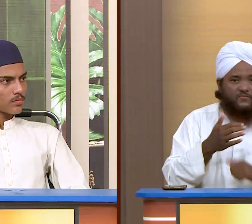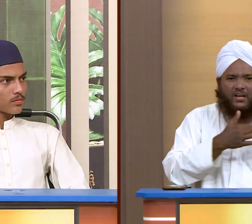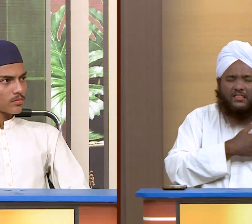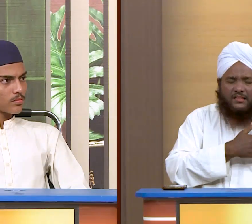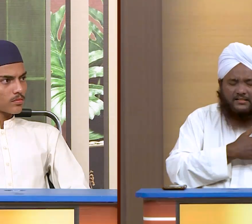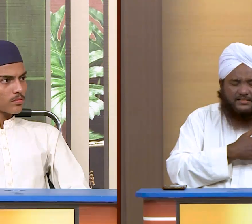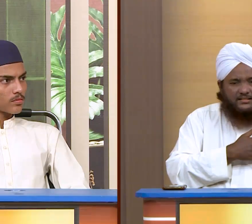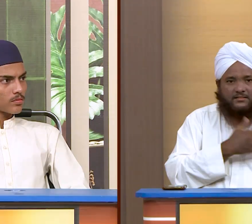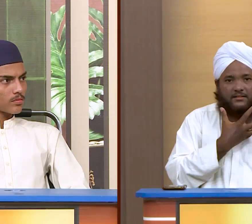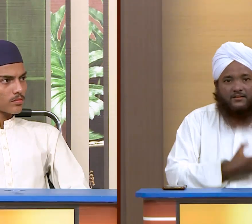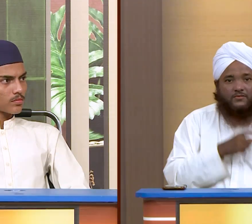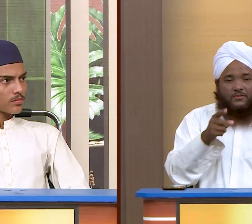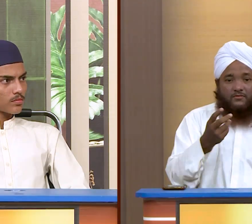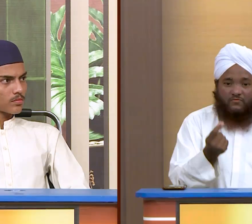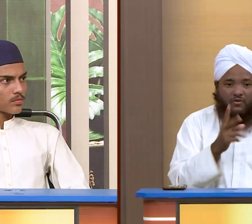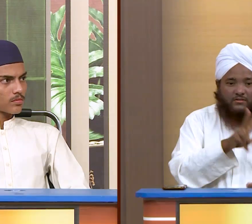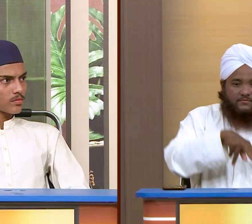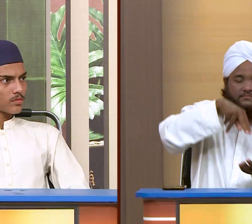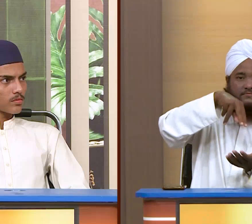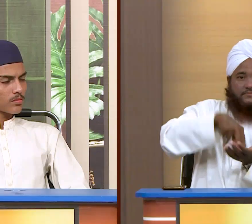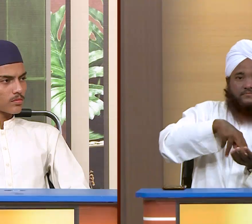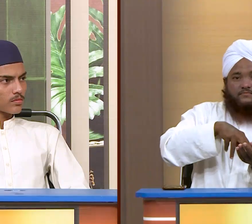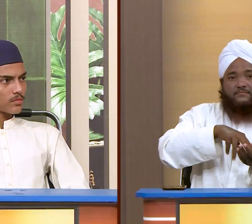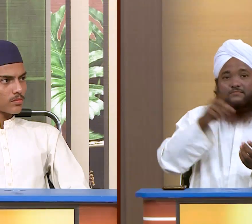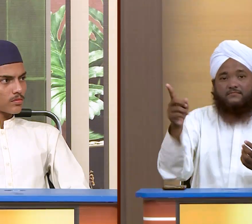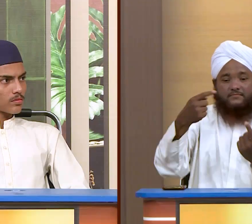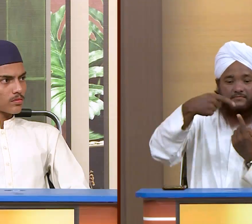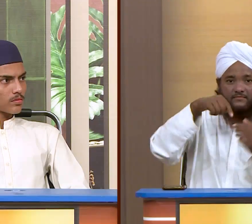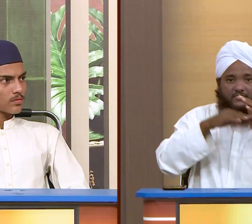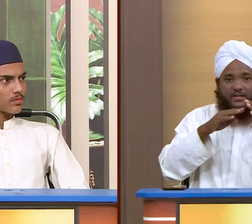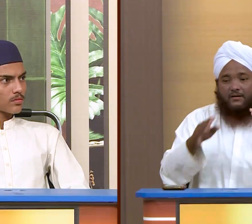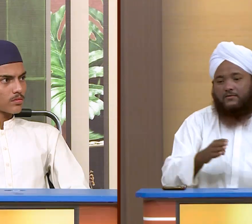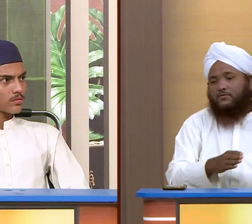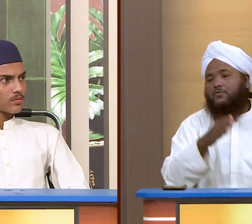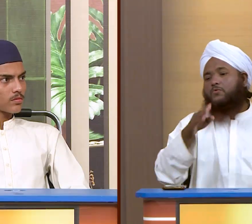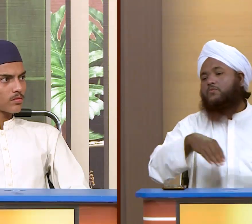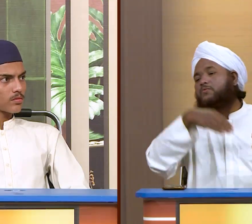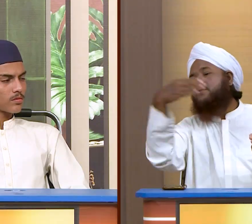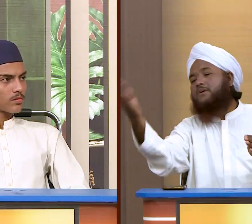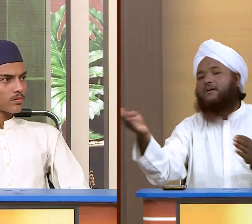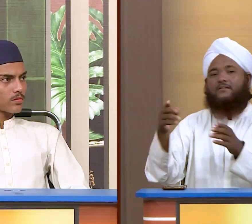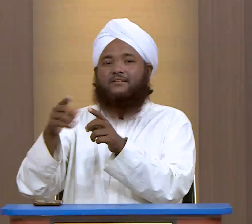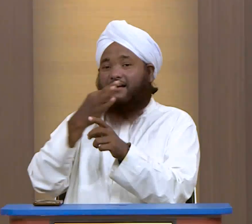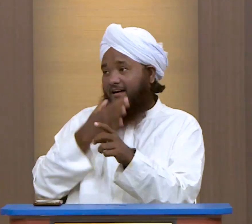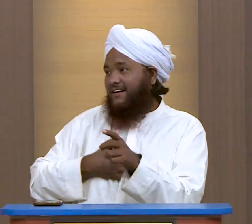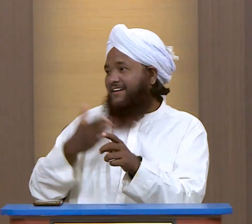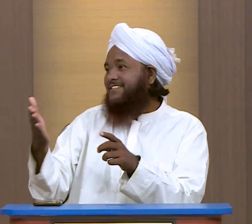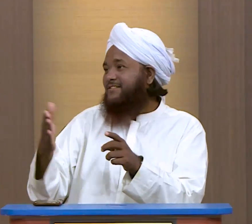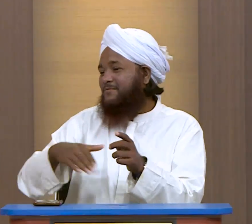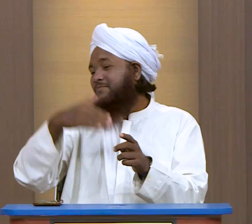بات گوارا نہ کی اور وہ شخص اٹھ کر امام احمد بن حنبل رحمۃ اللہ علیہ کی دوسری طرف جا کر بیٹھ گیا، جہاں سے ان کے وضو